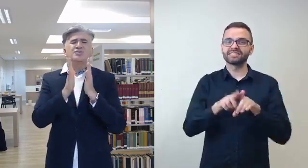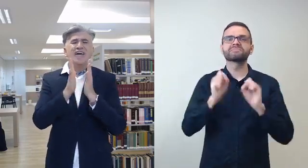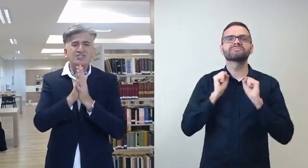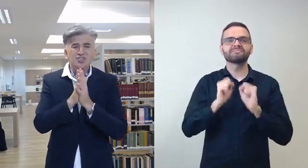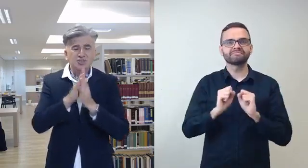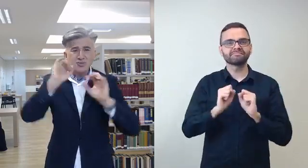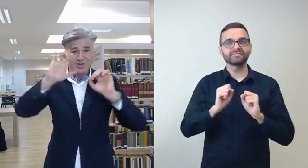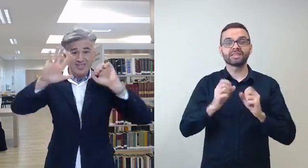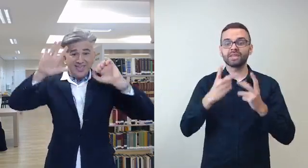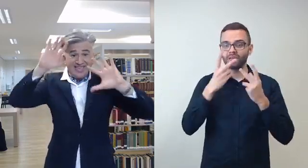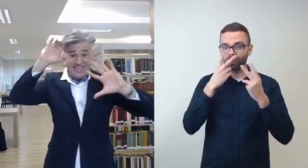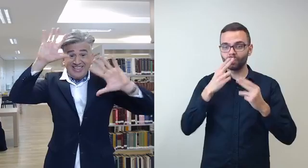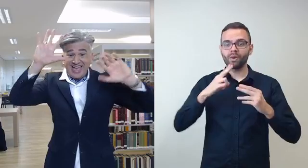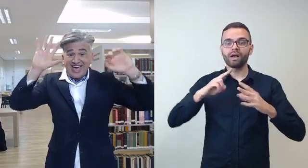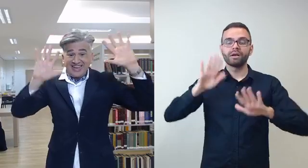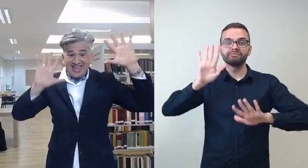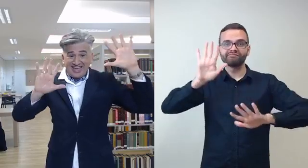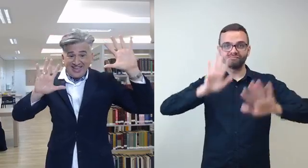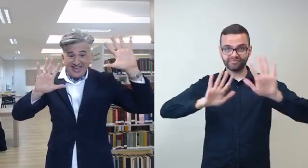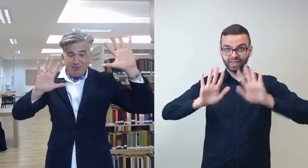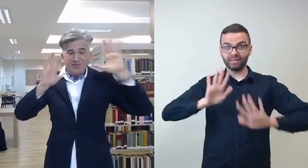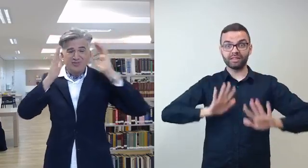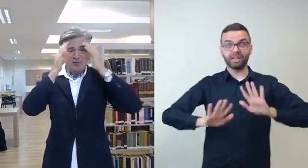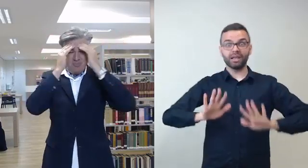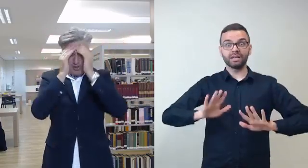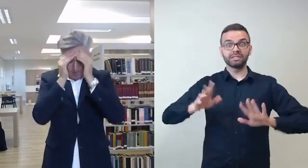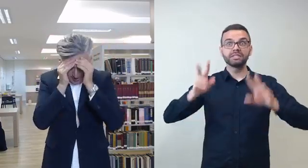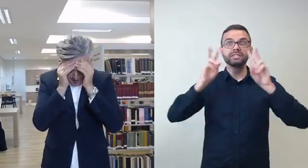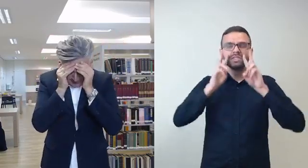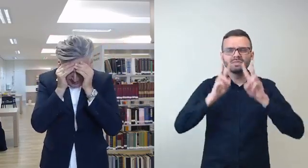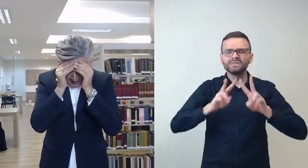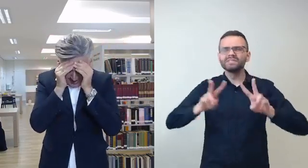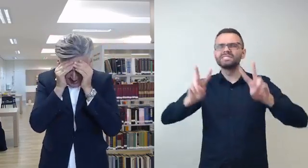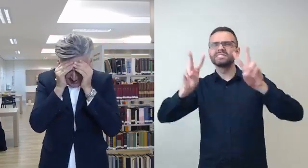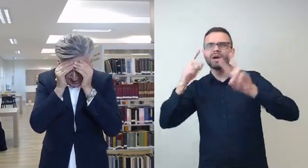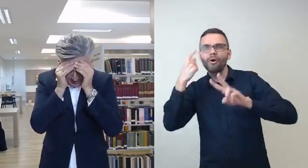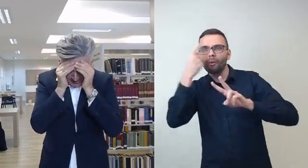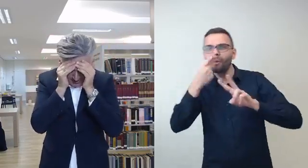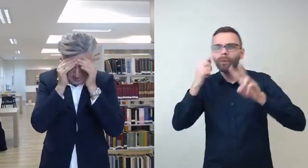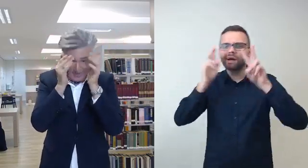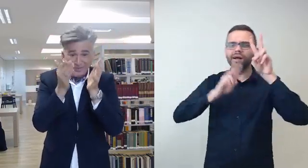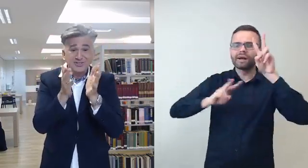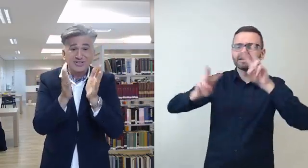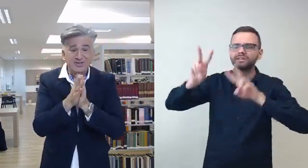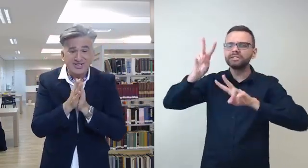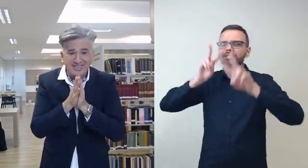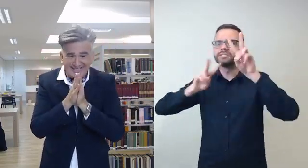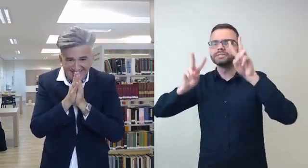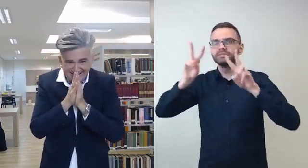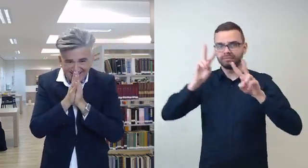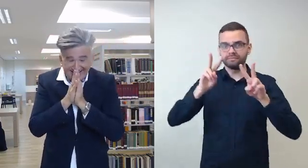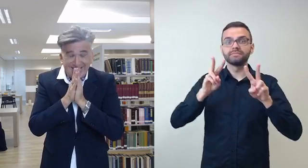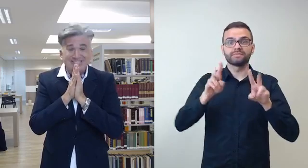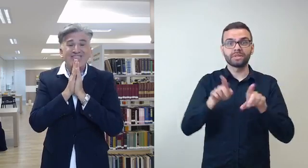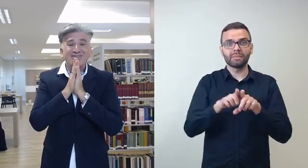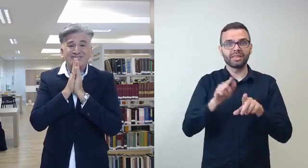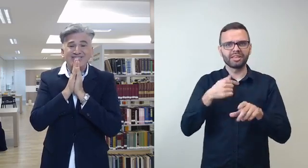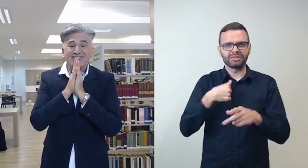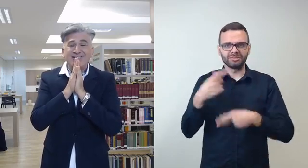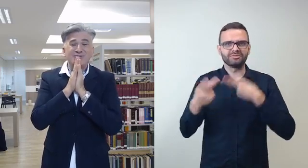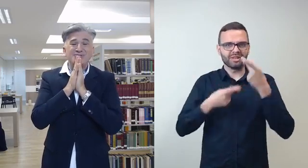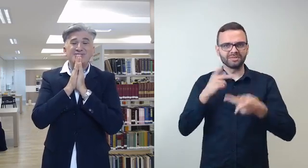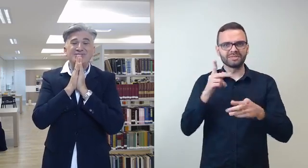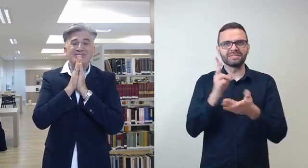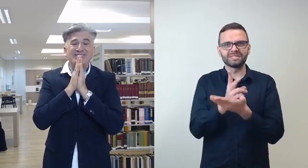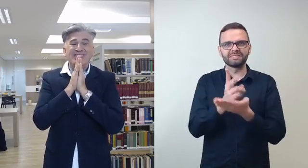construção tátil e ideária. O pessoal pegou um negócio de ideária que eu estou falando desde os anos 80 e saiu dizendo